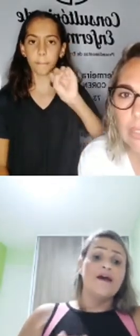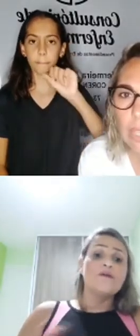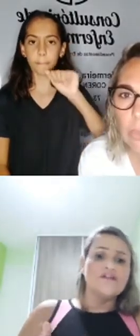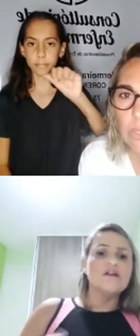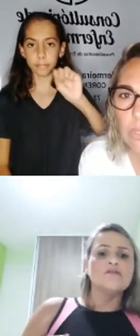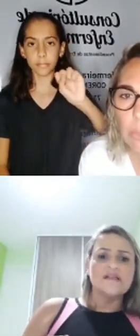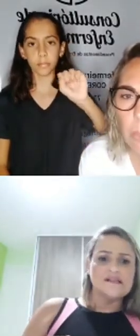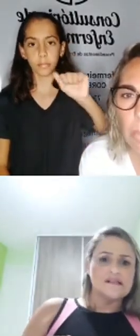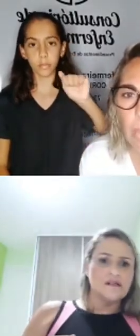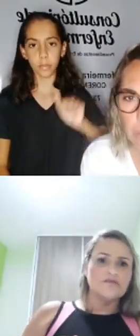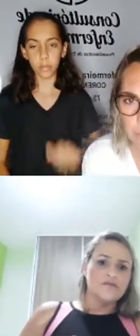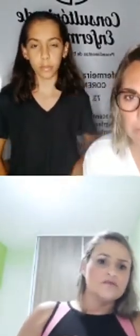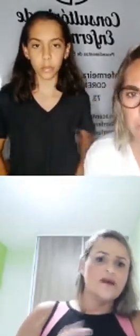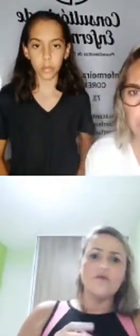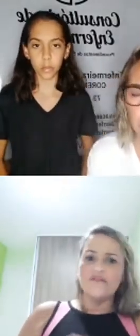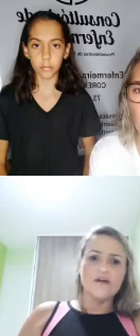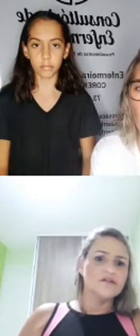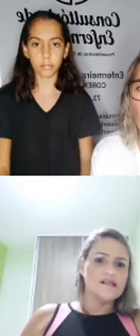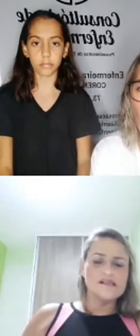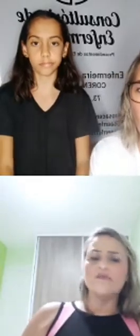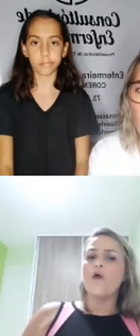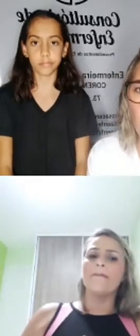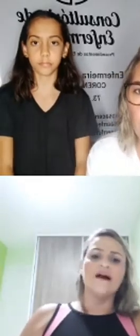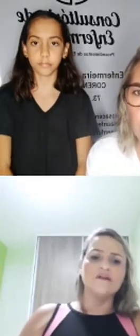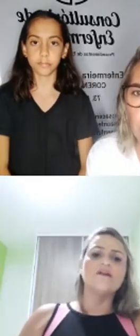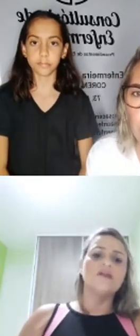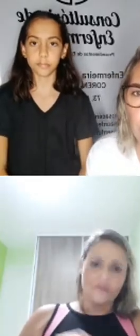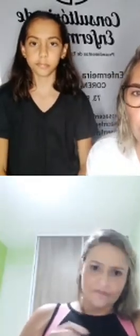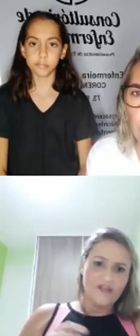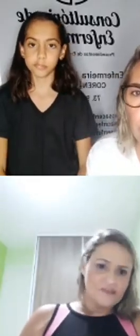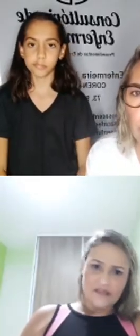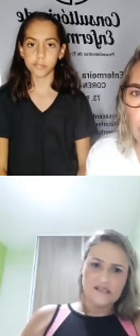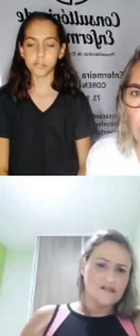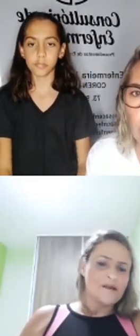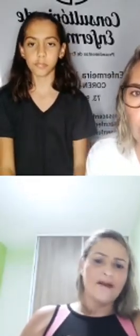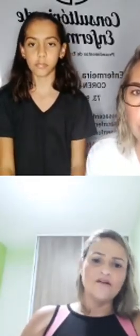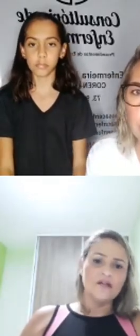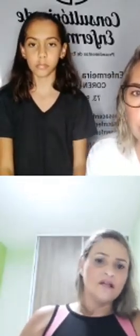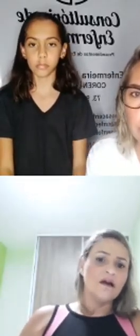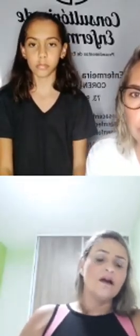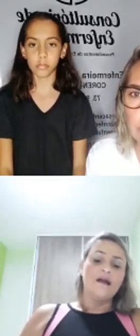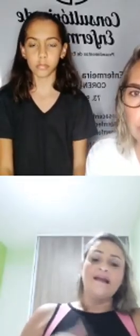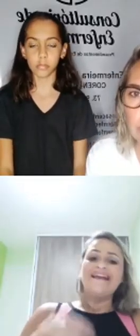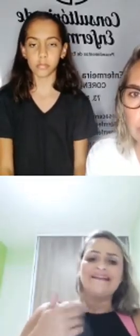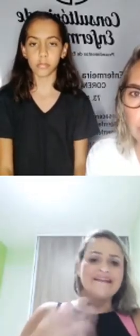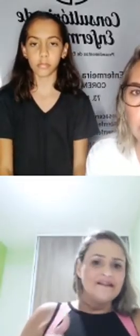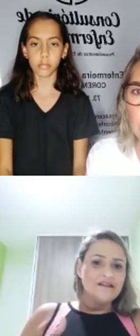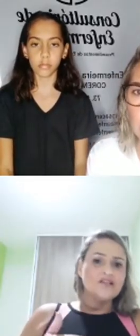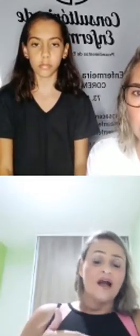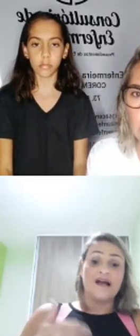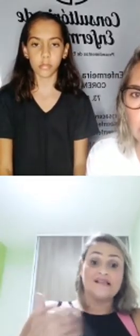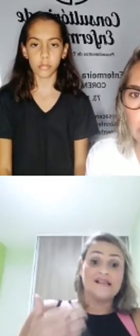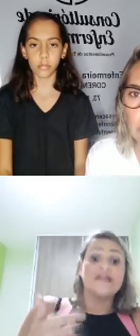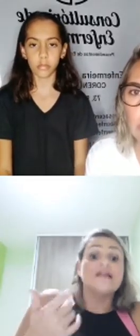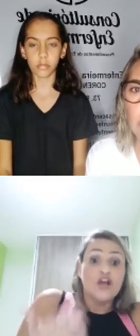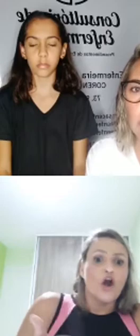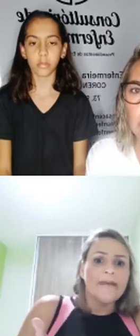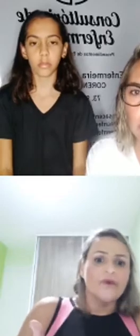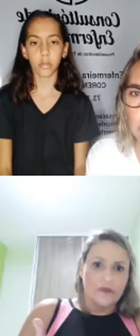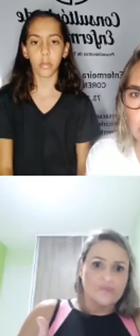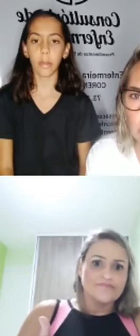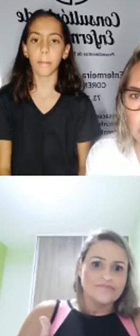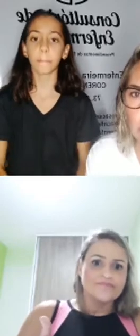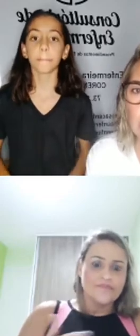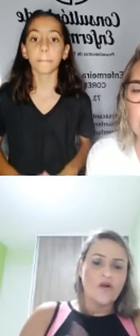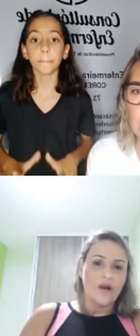É o que vem acontecendo, viu? É o que vem acontecendo com a maioria das pacientes. A maioria entende, aceita e